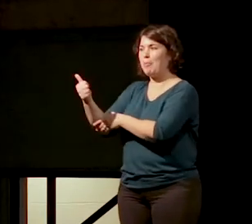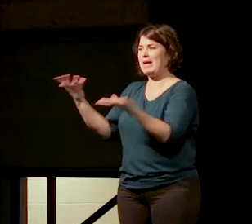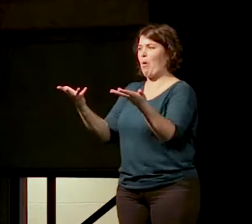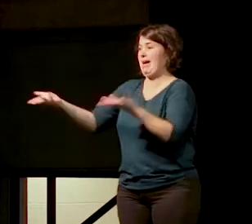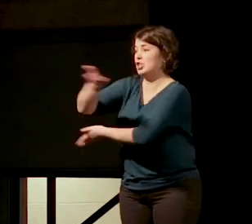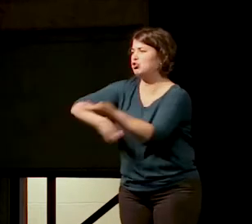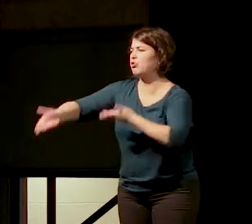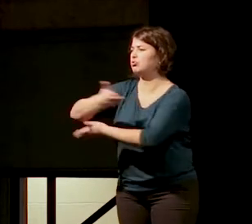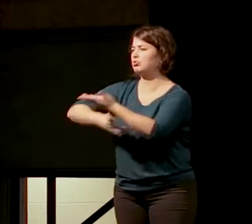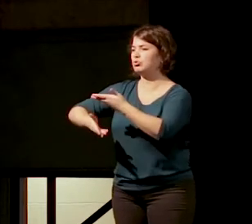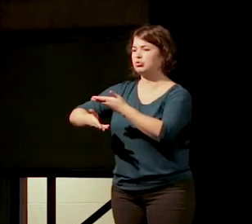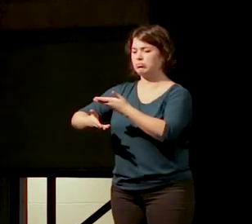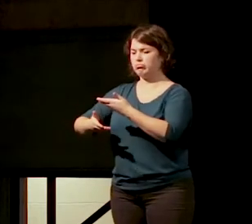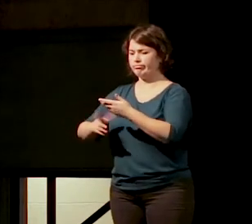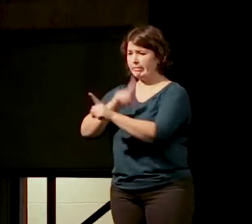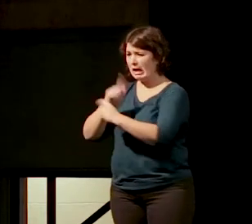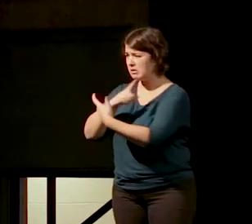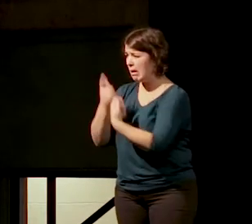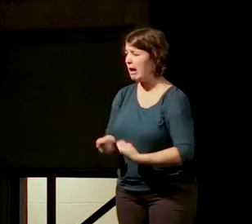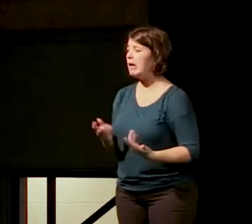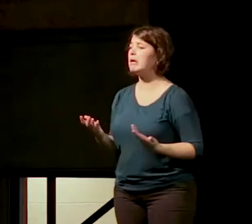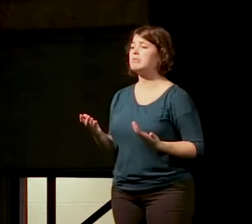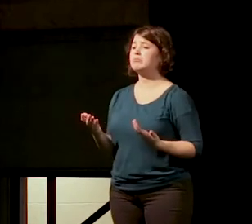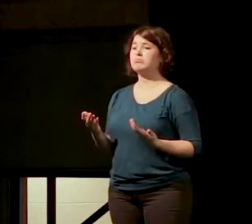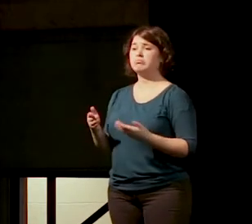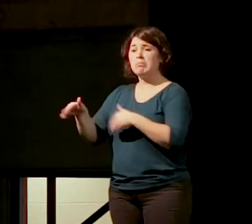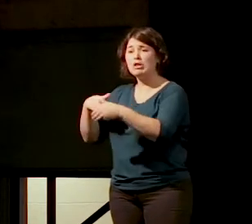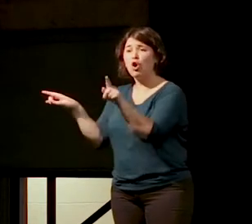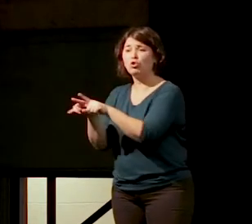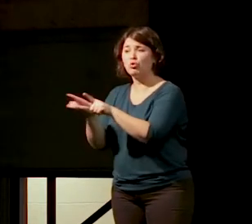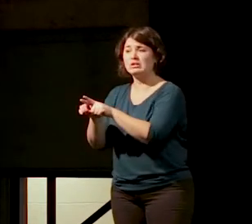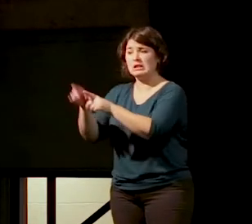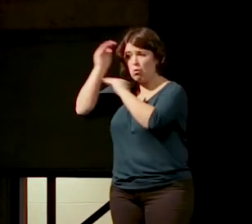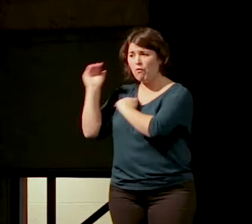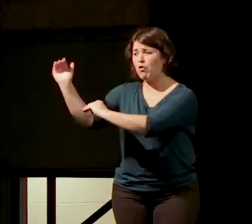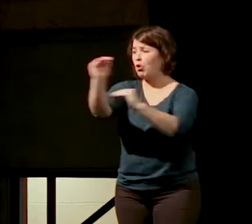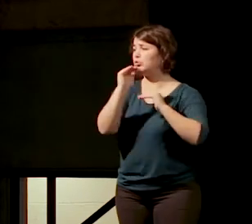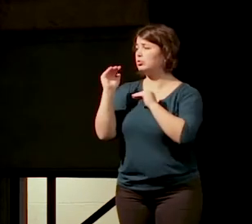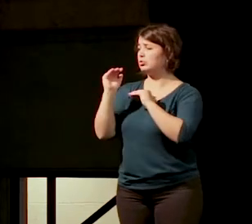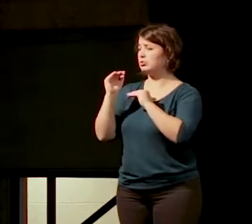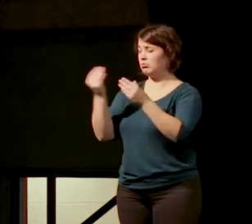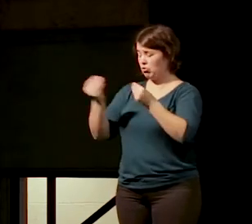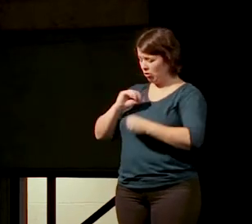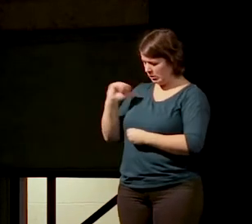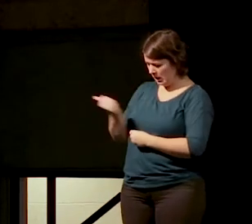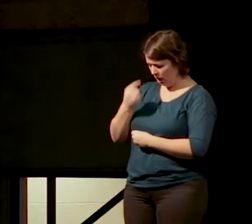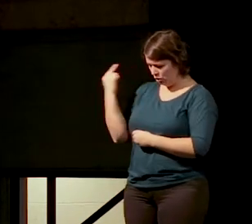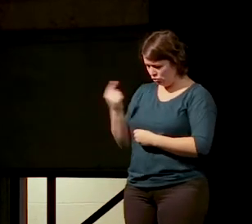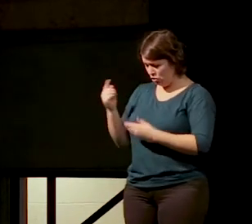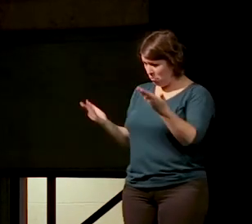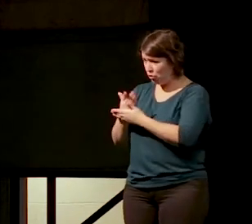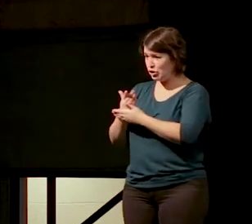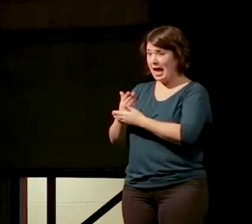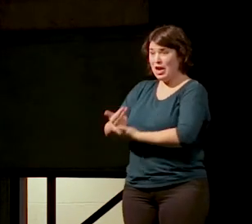concertation, c'est celle du respect mutuel. C'est là aussi une confiance qui nous amène à chaque instant à porter des